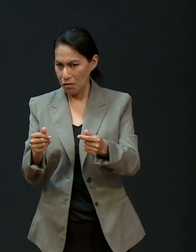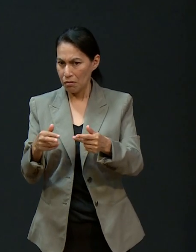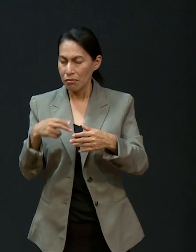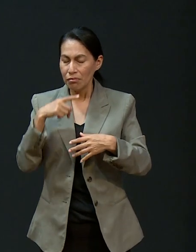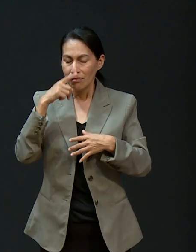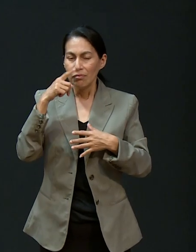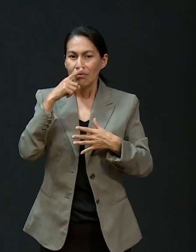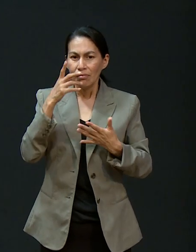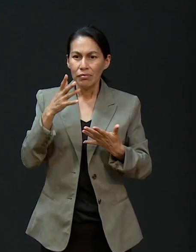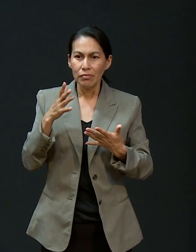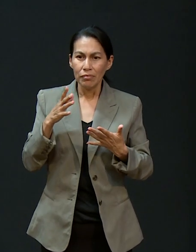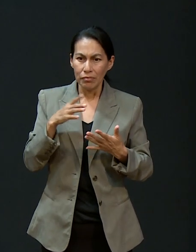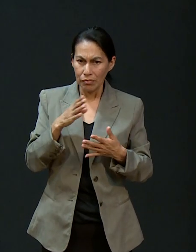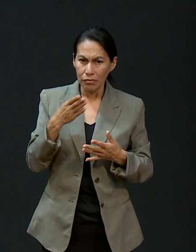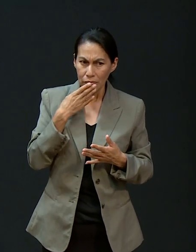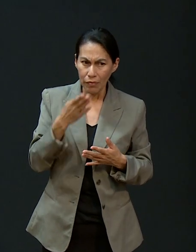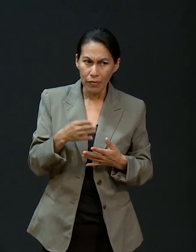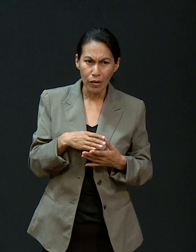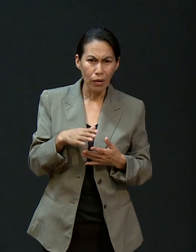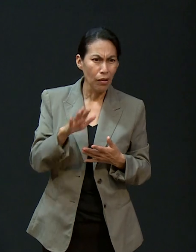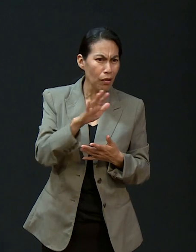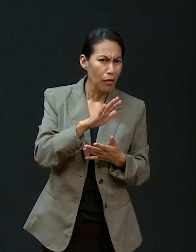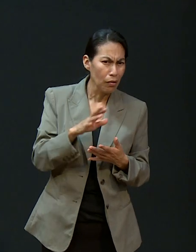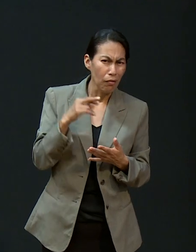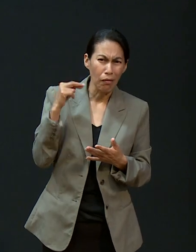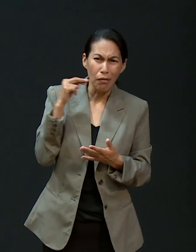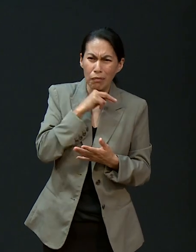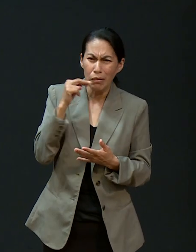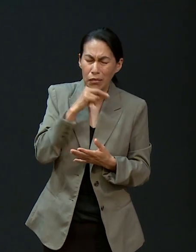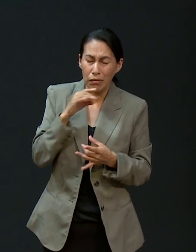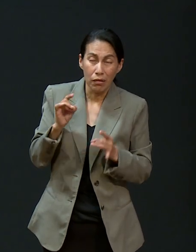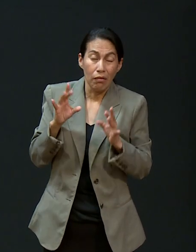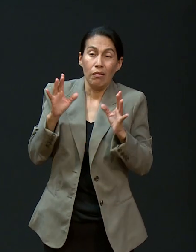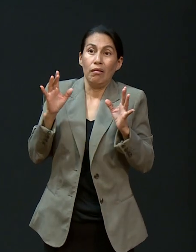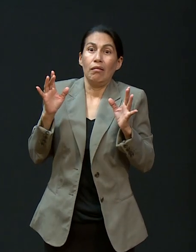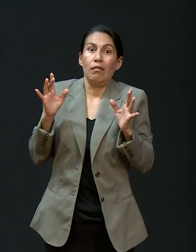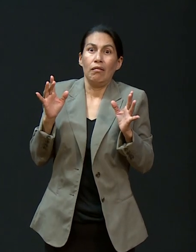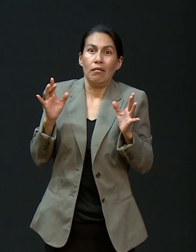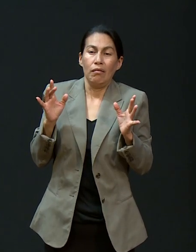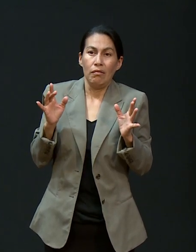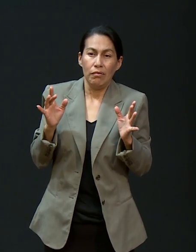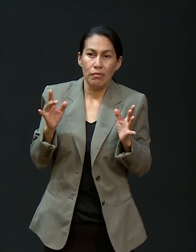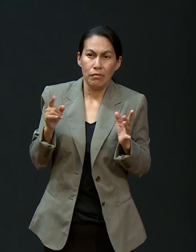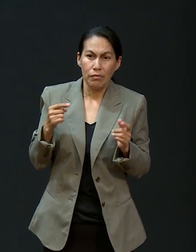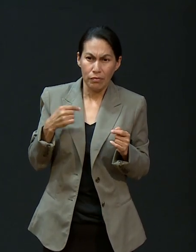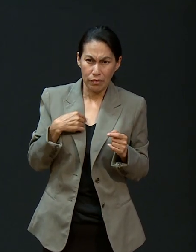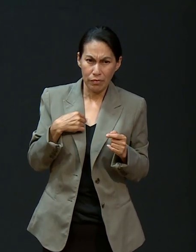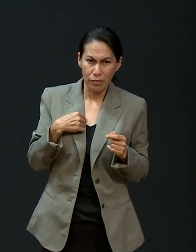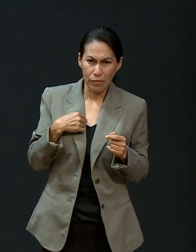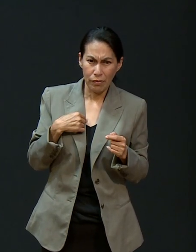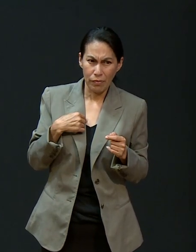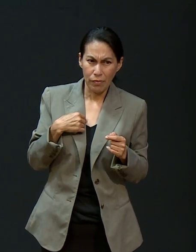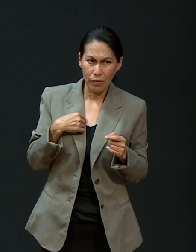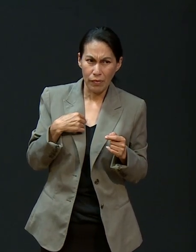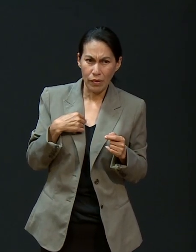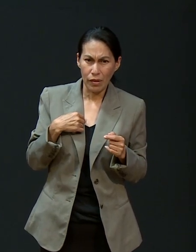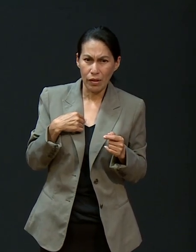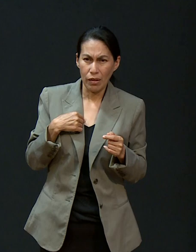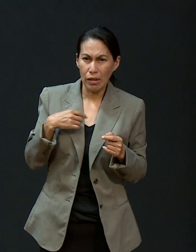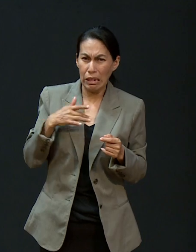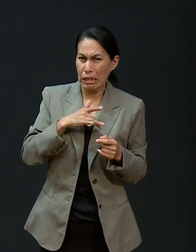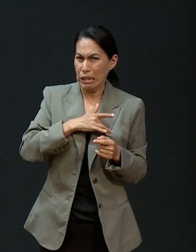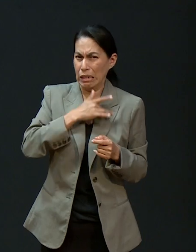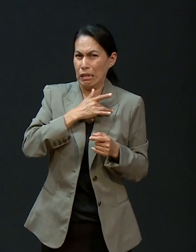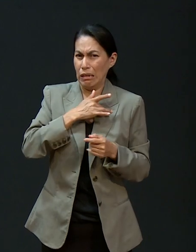respirar, tranquilizarte. Sí, exactamente. Es que pasó todo muy rápido. Yo no me di... Yo me di